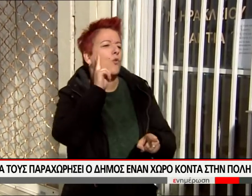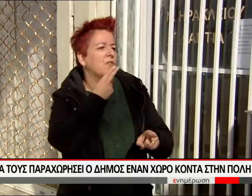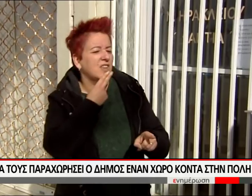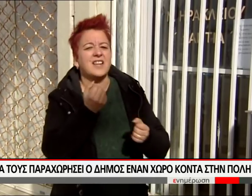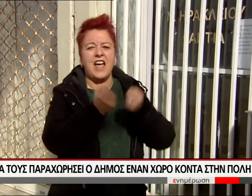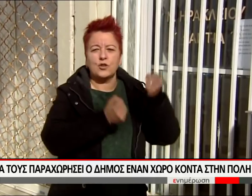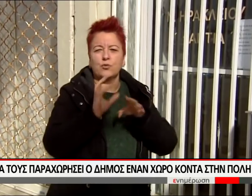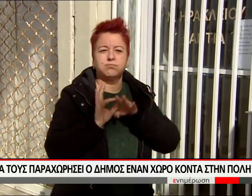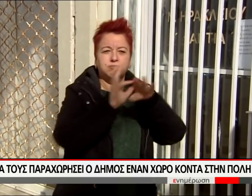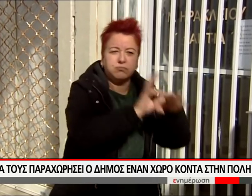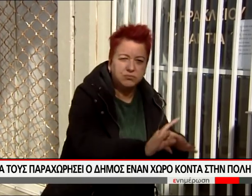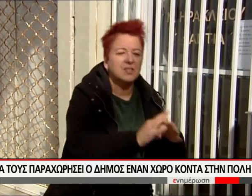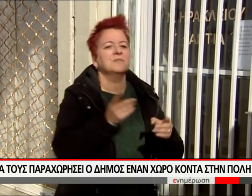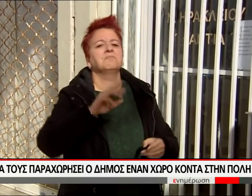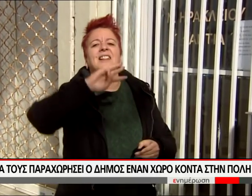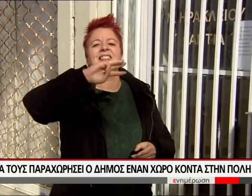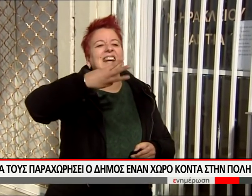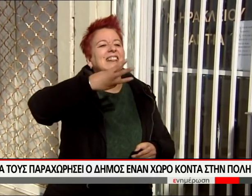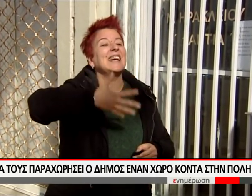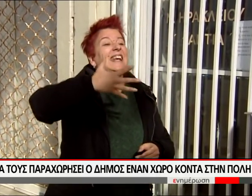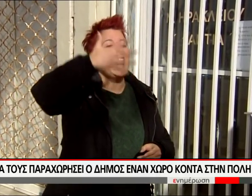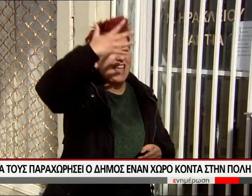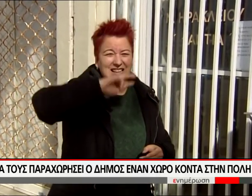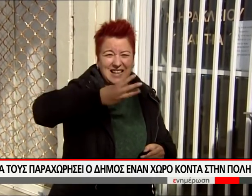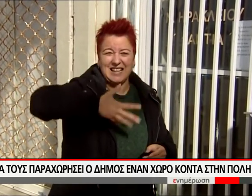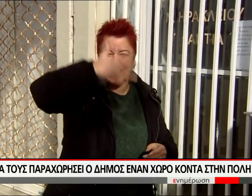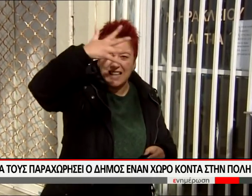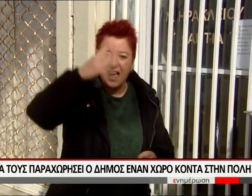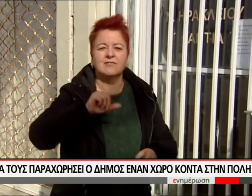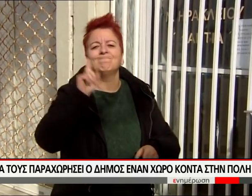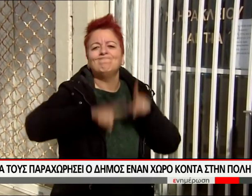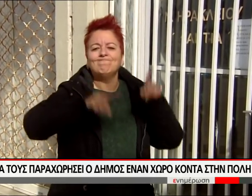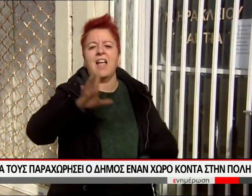οδηγούν, δεν έχουν πρόσβαση, δεν μπορούν να έρθουν εδώ, δεν έχουν αυτοκίνητο. Η στάση του λεωφορείου είναι πολύ μακριά.